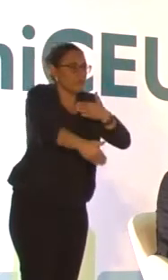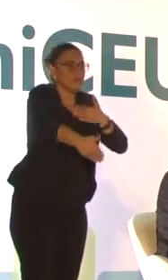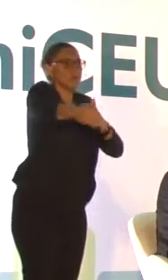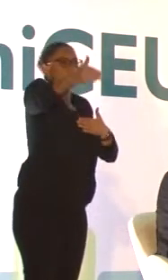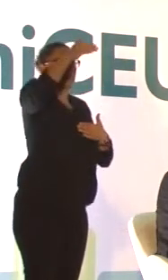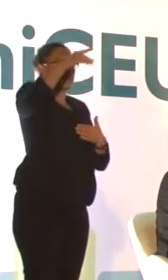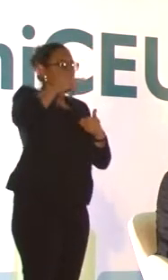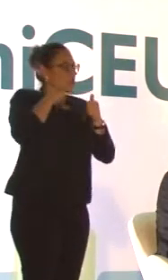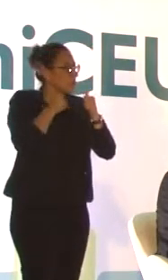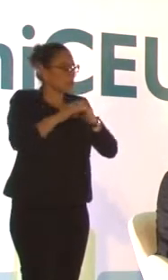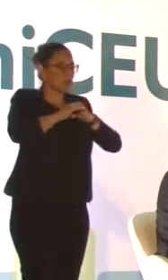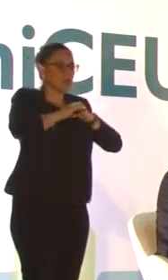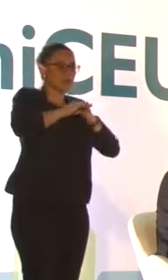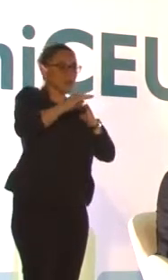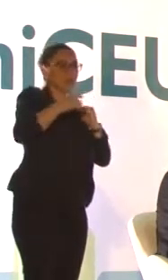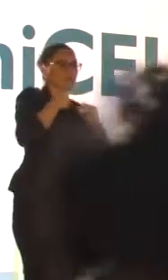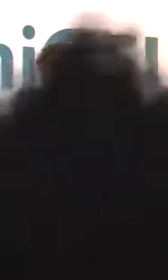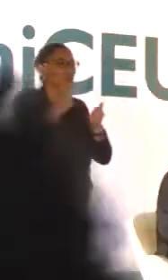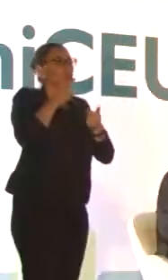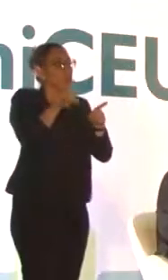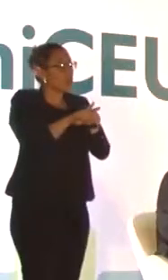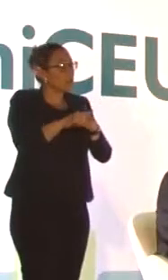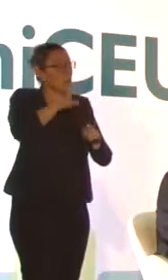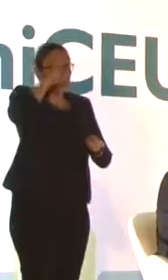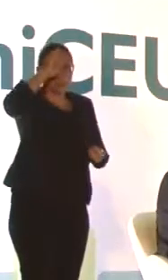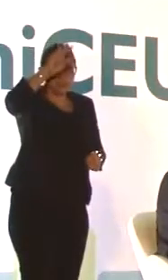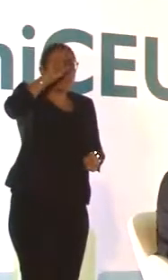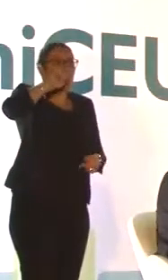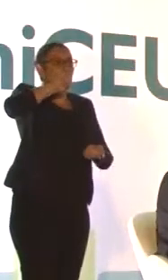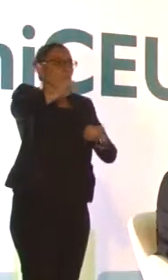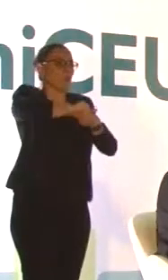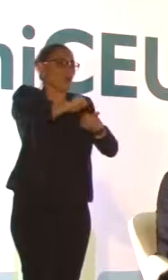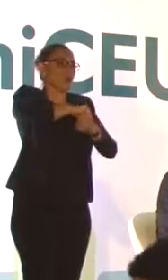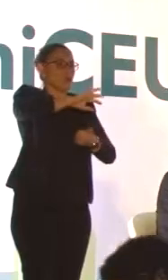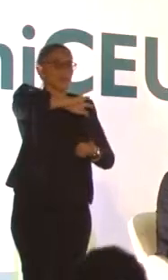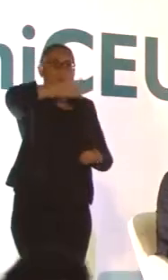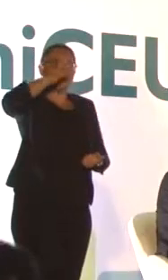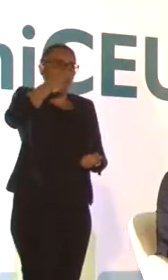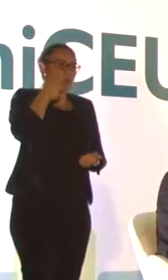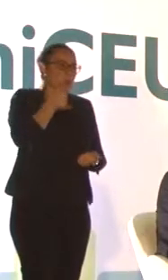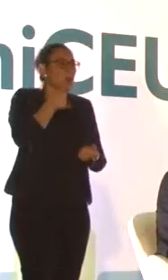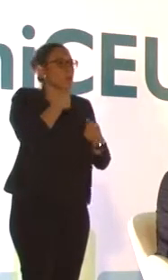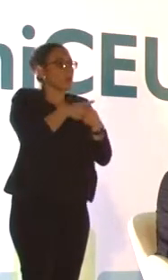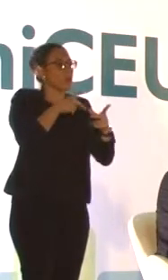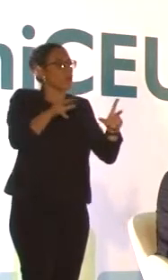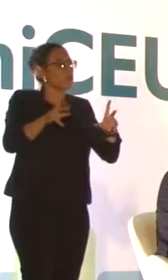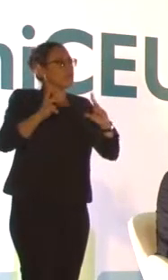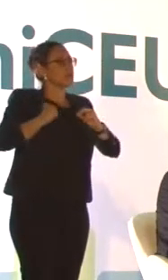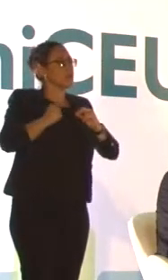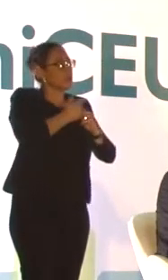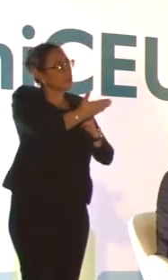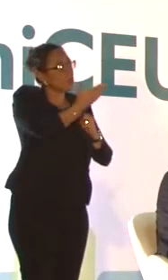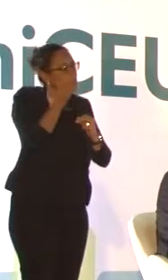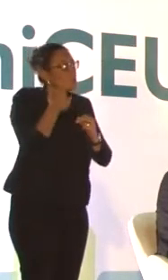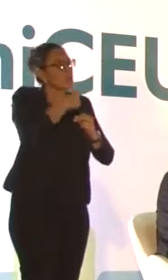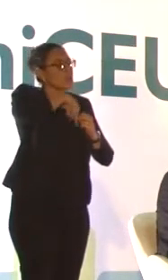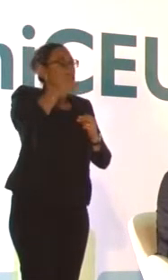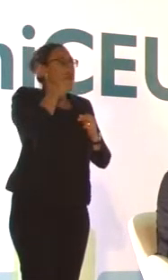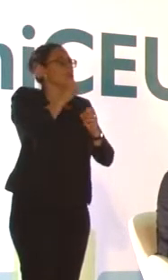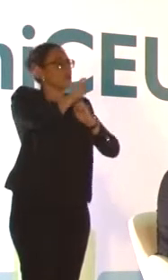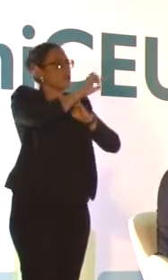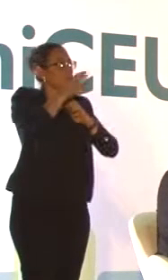maior normalidade e com qualidade, que é o que vocês merecem e é o que nós devemos oferecer. Muito